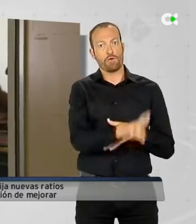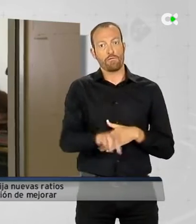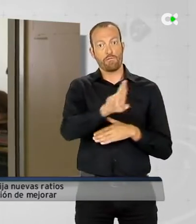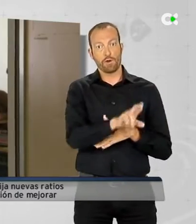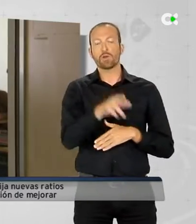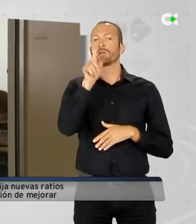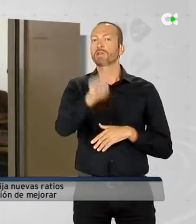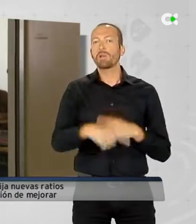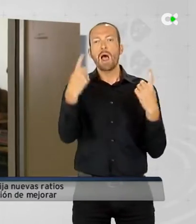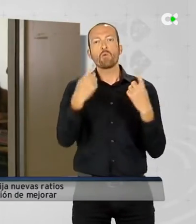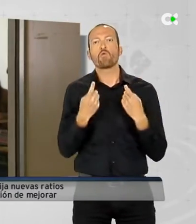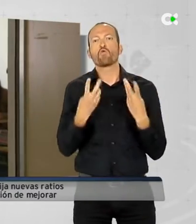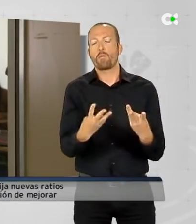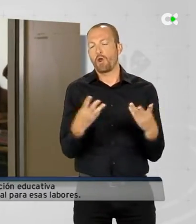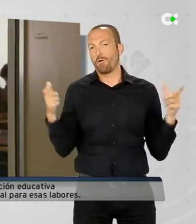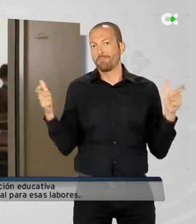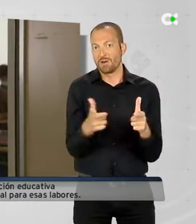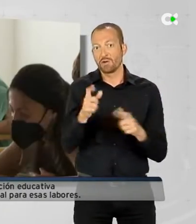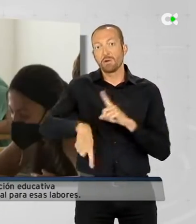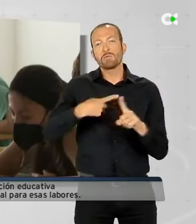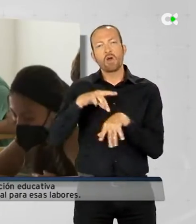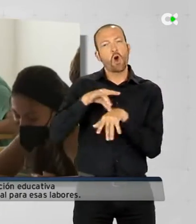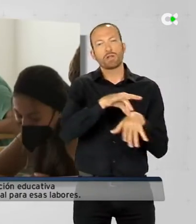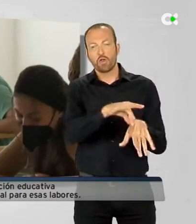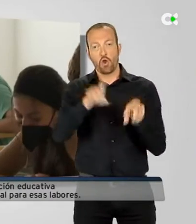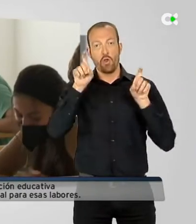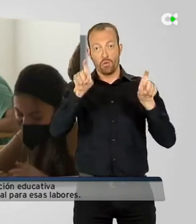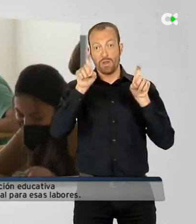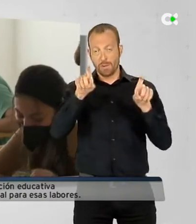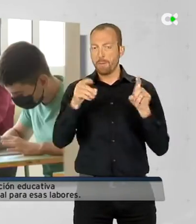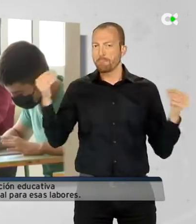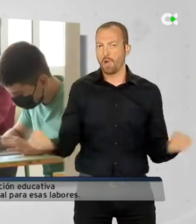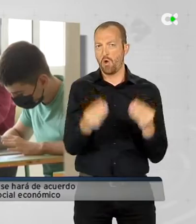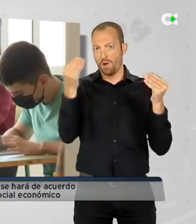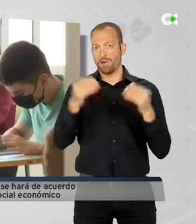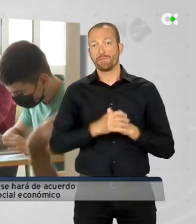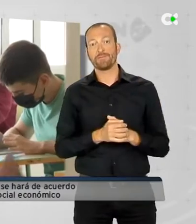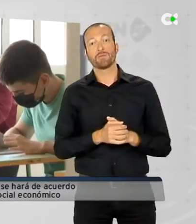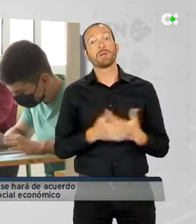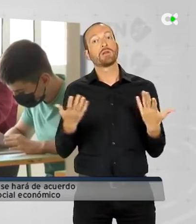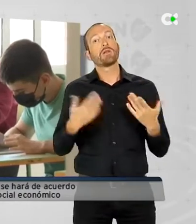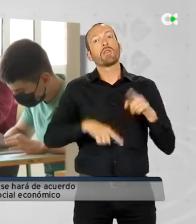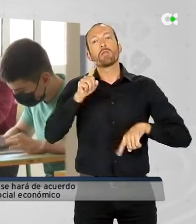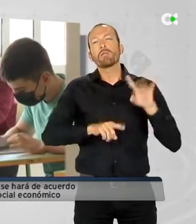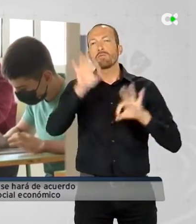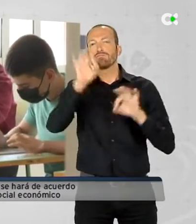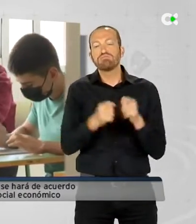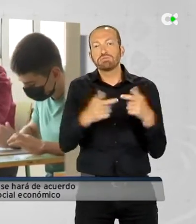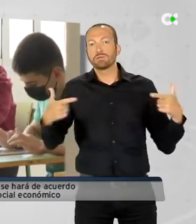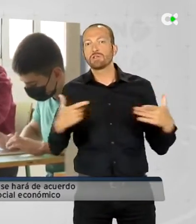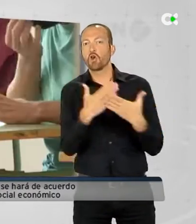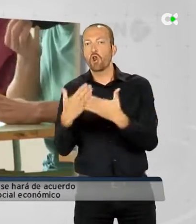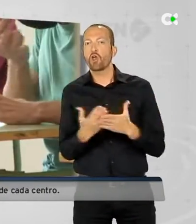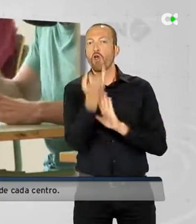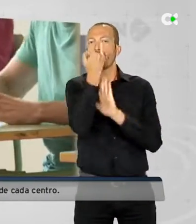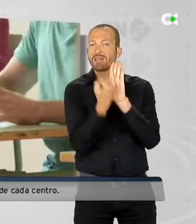fija nuevas ratios y la intención de mejorar la orientación educativa con más personal para esas labores. El incremento se hará de acuerdo al índice social, económico y